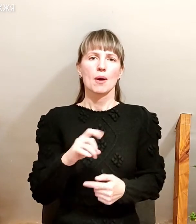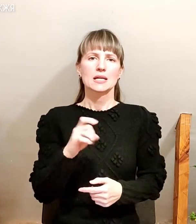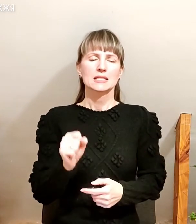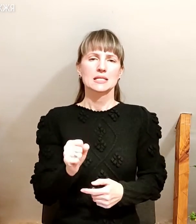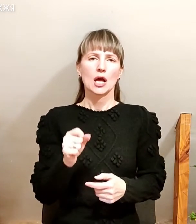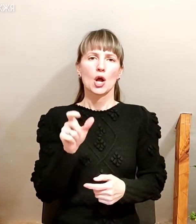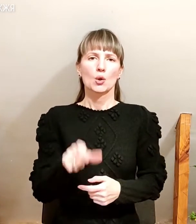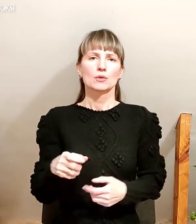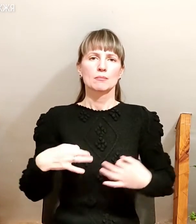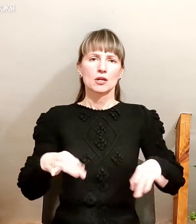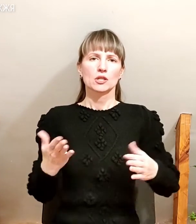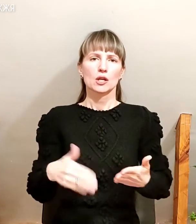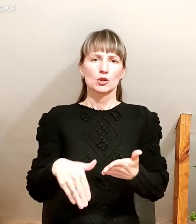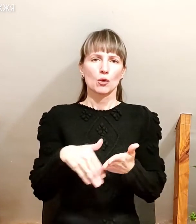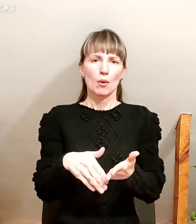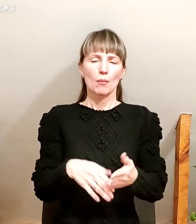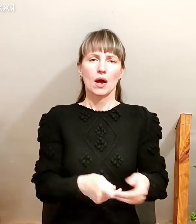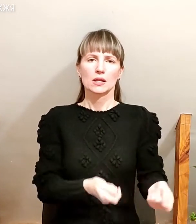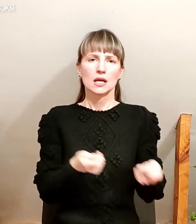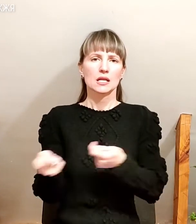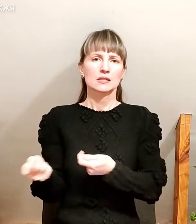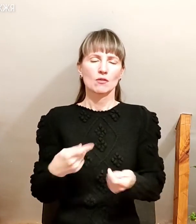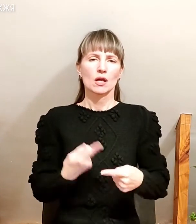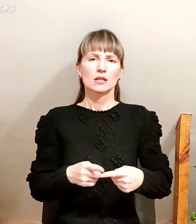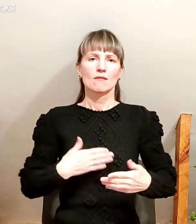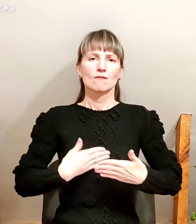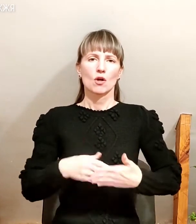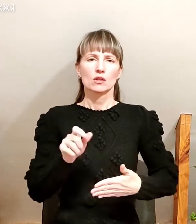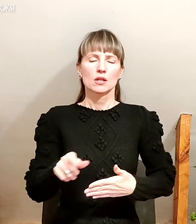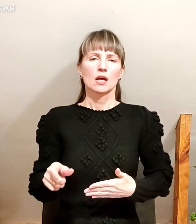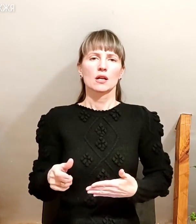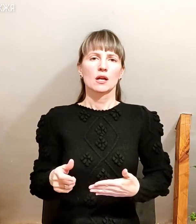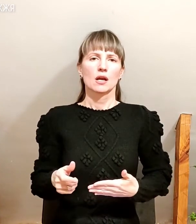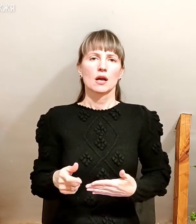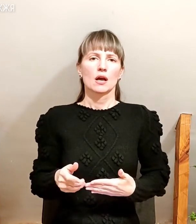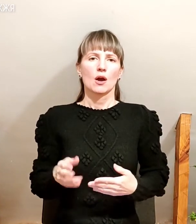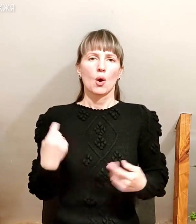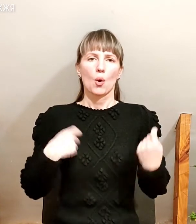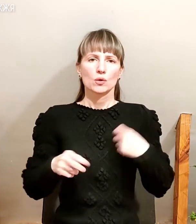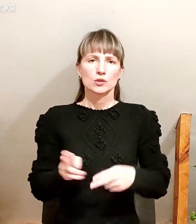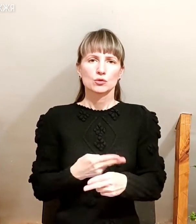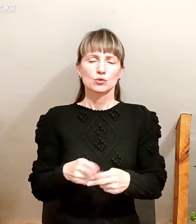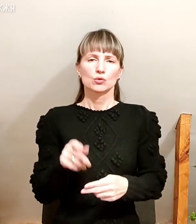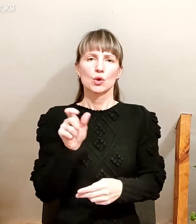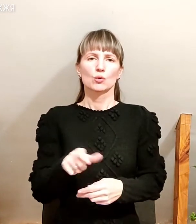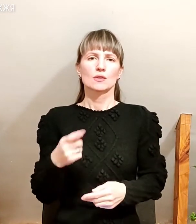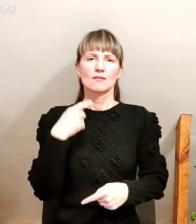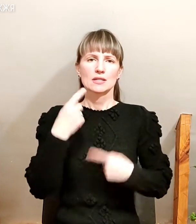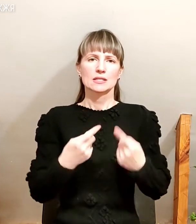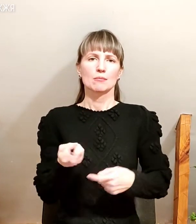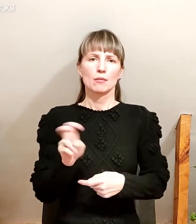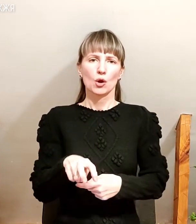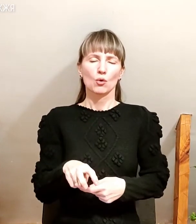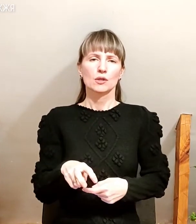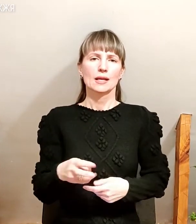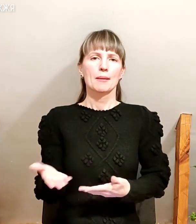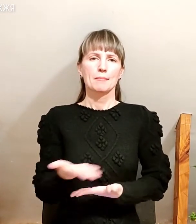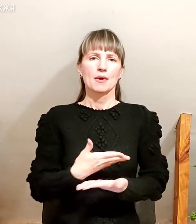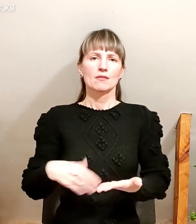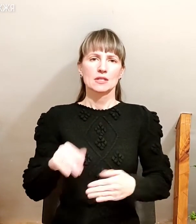які допомагають нам розвозять, тобто це волонтери, які там той же одяг сортують, люди постійно звертаються, приходять, тобто ми всіх фіксуємо, тримаємо